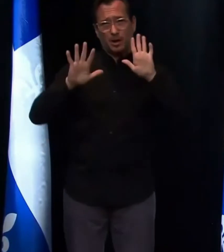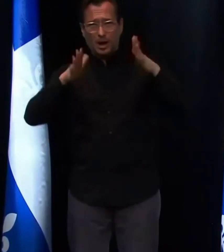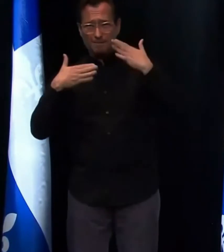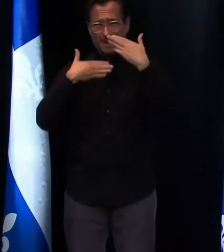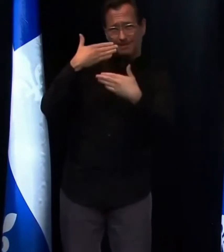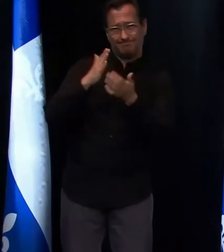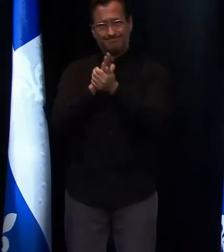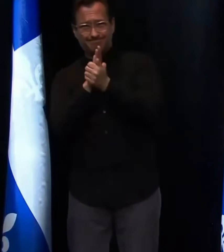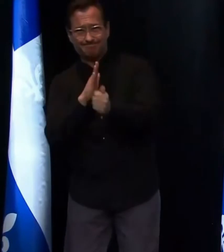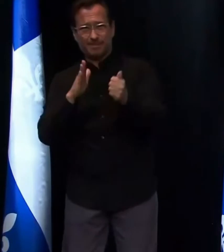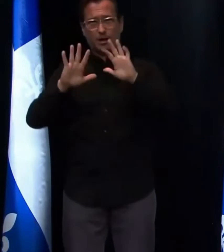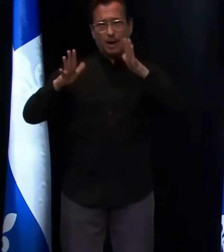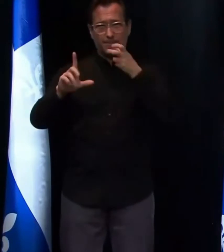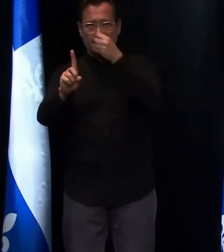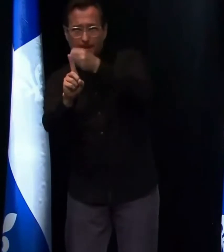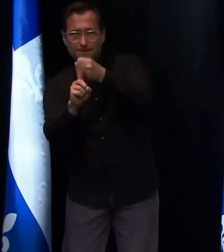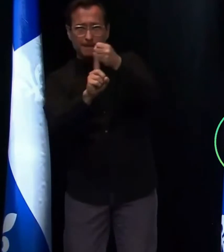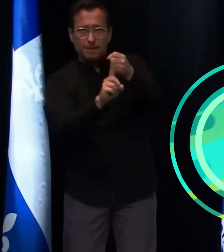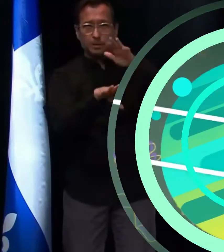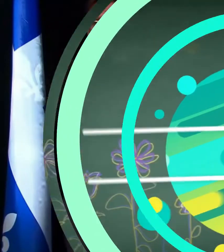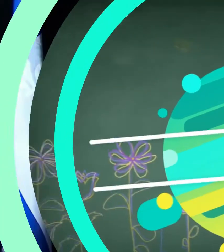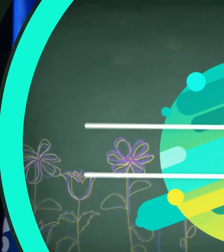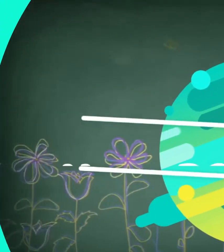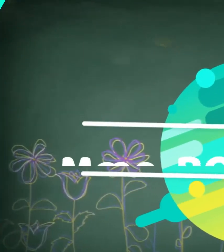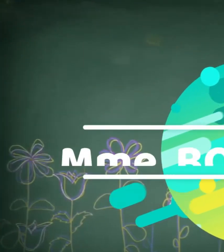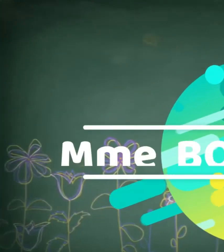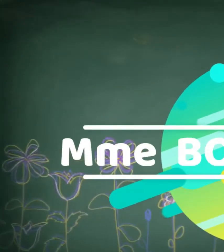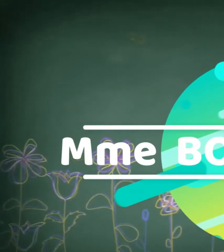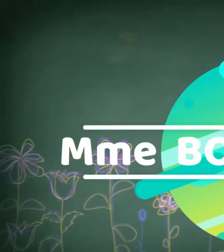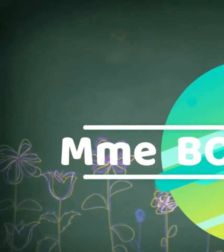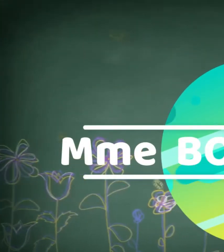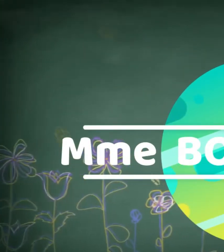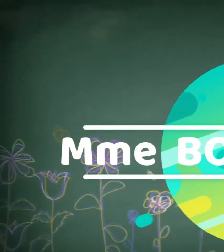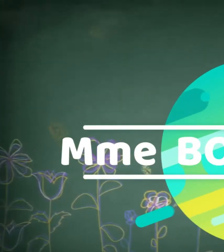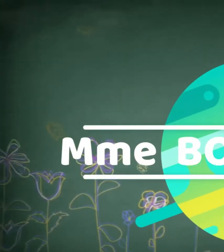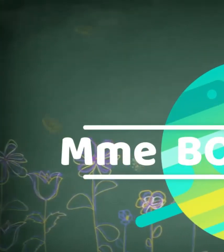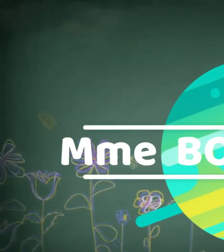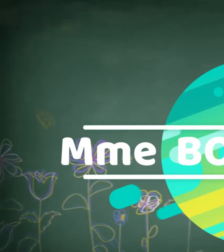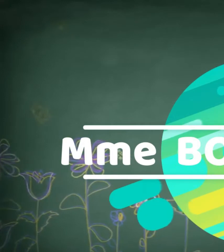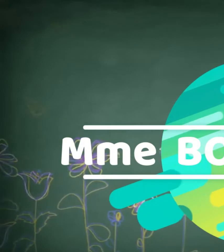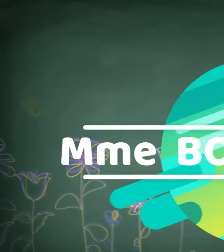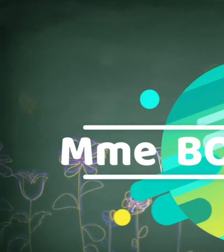puis il l'a pas pantoute l'affaire. Donc, je vais vous laisser. Madame Boutillier.